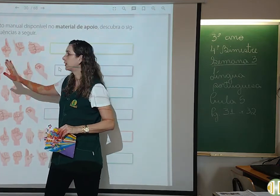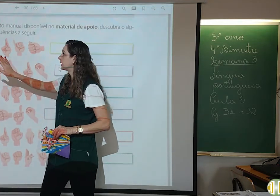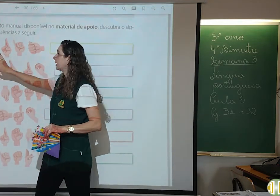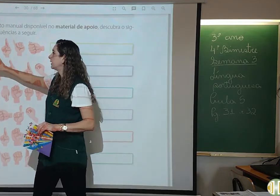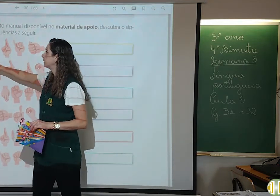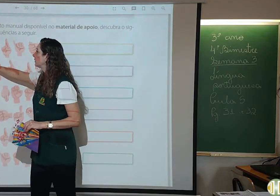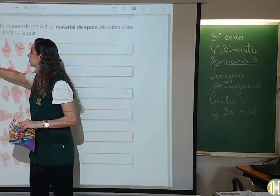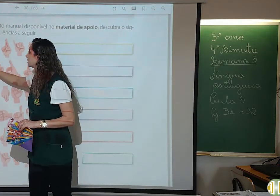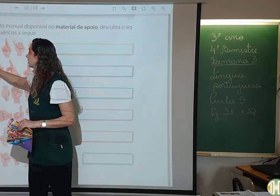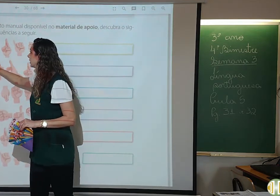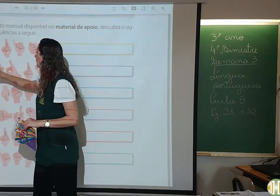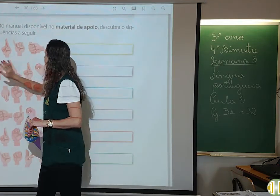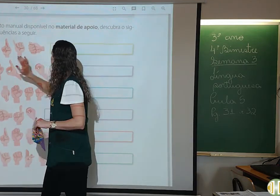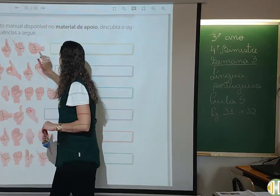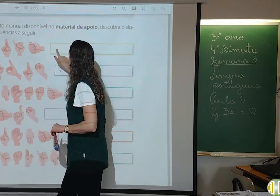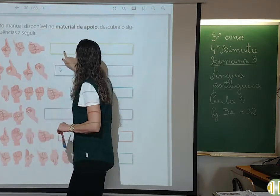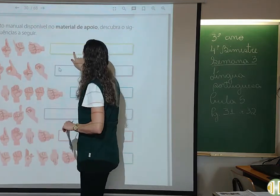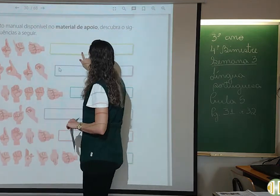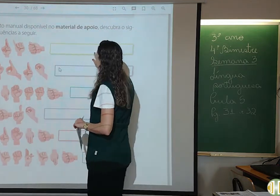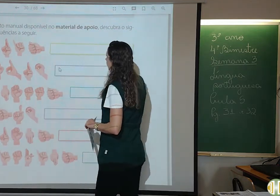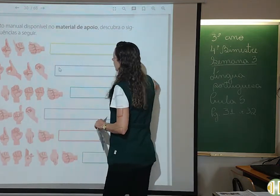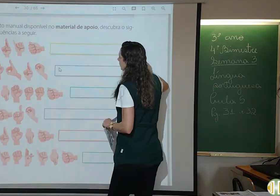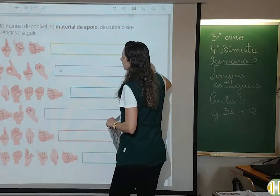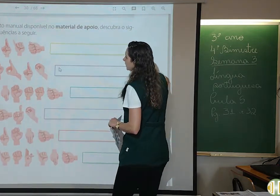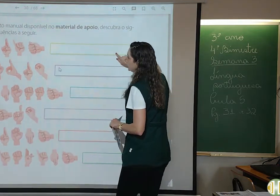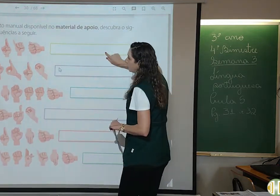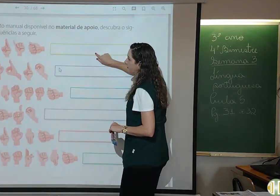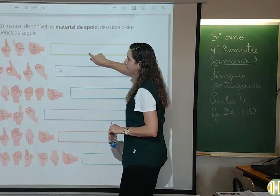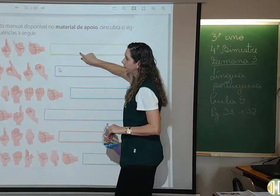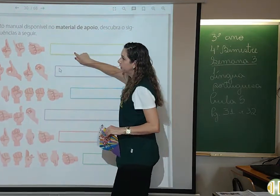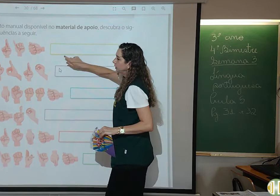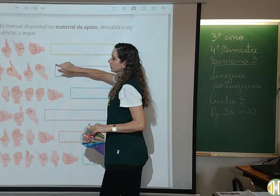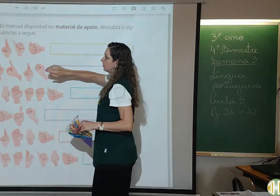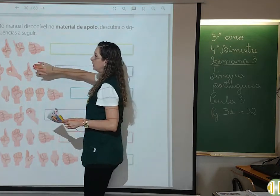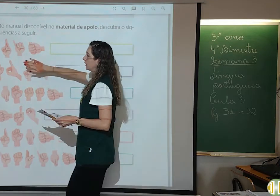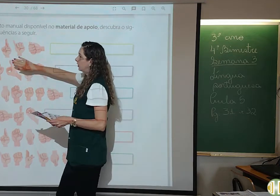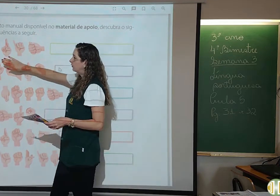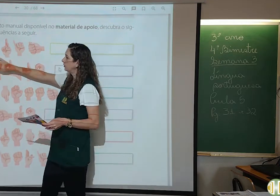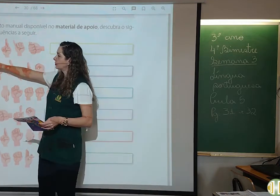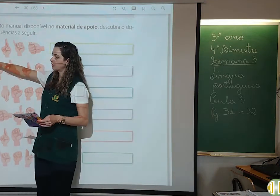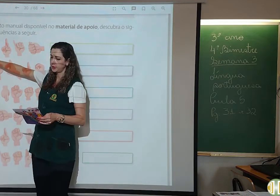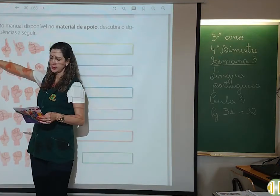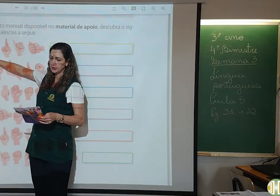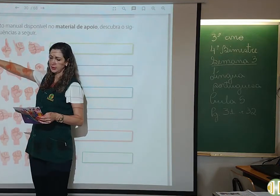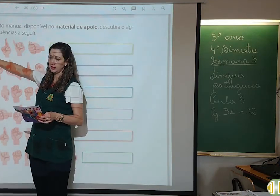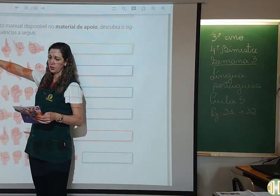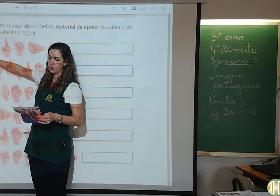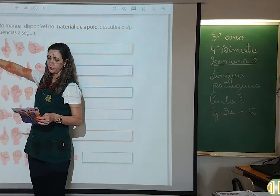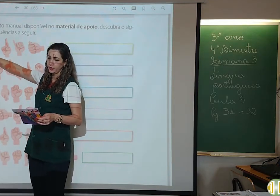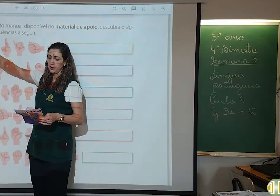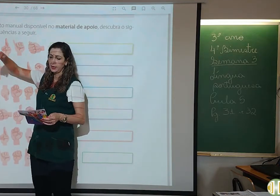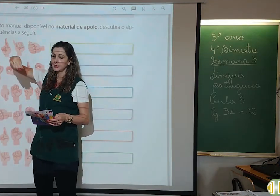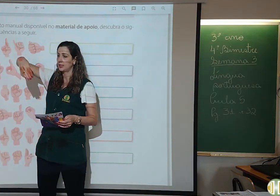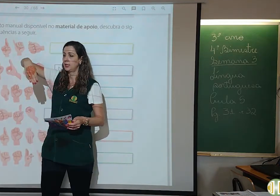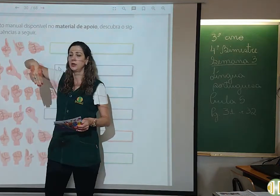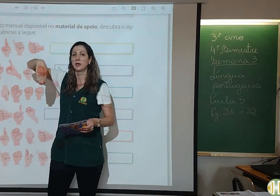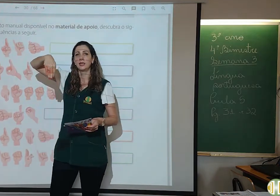significa cada mãozinha e vai montar a palavra aqui, ó. Então olha lá, vamos descobrir ó. Essa daqui, ó, é a